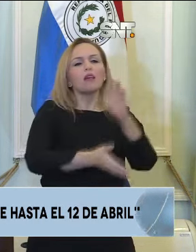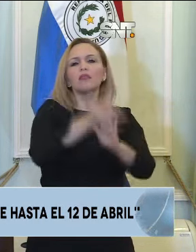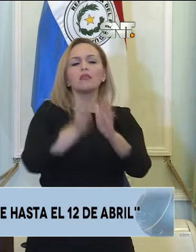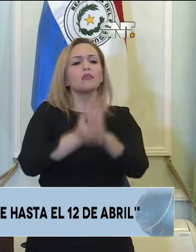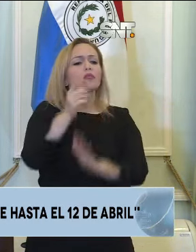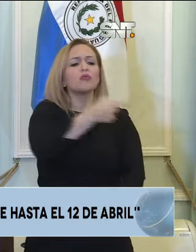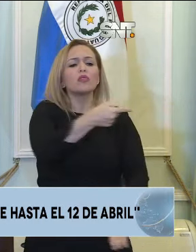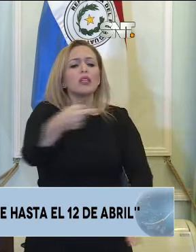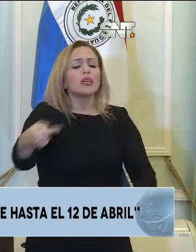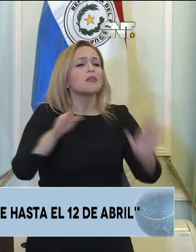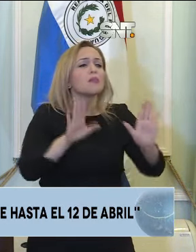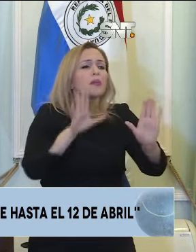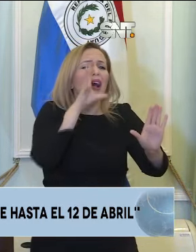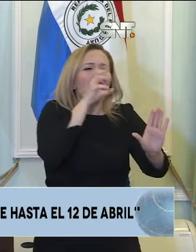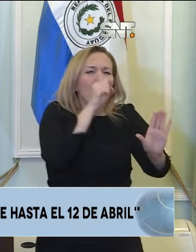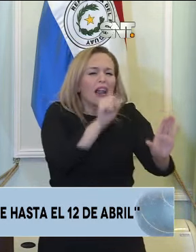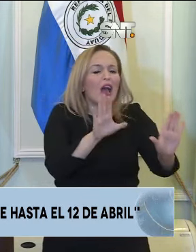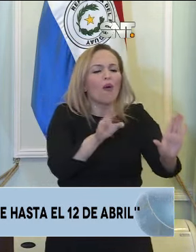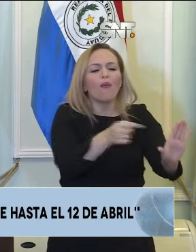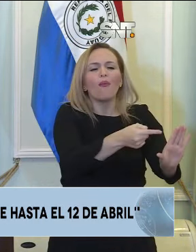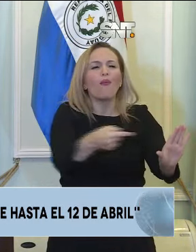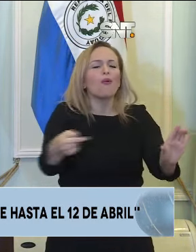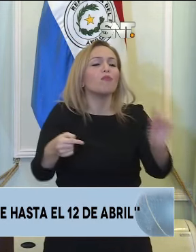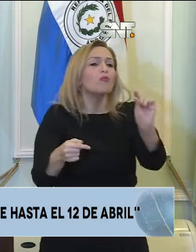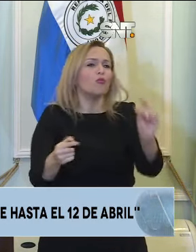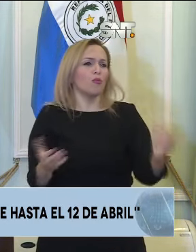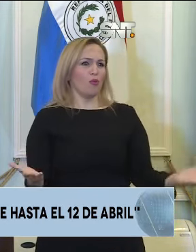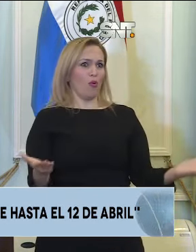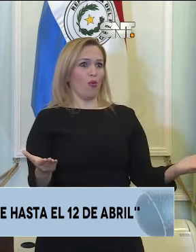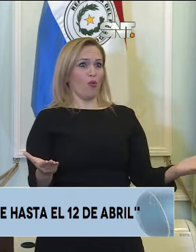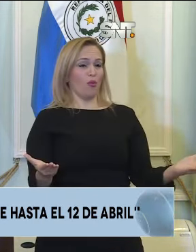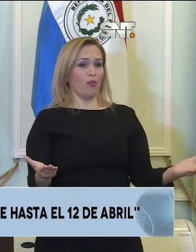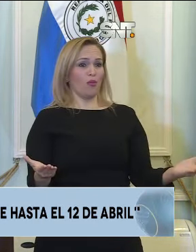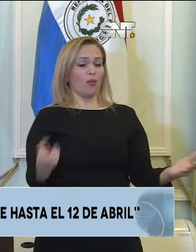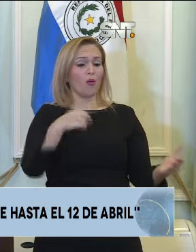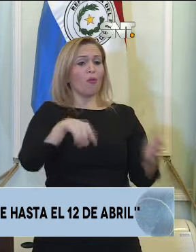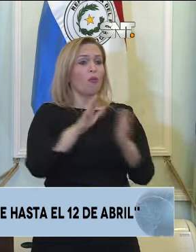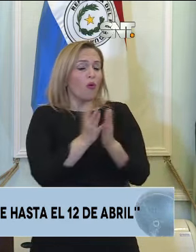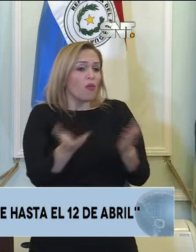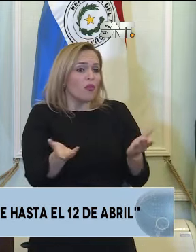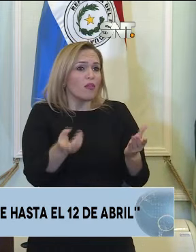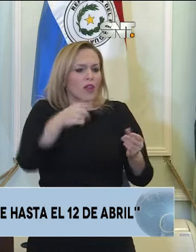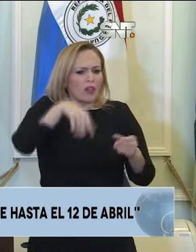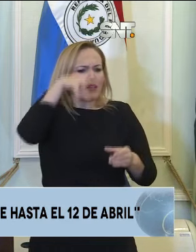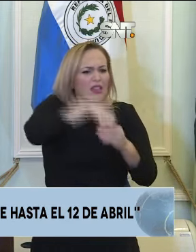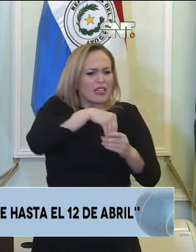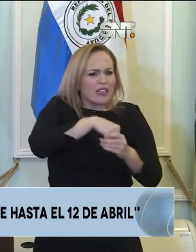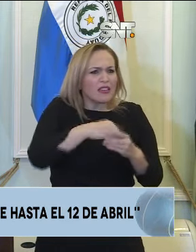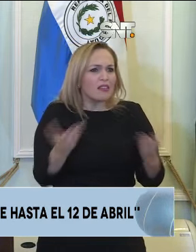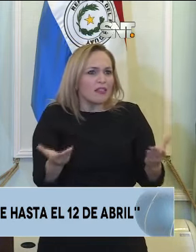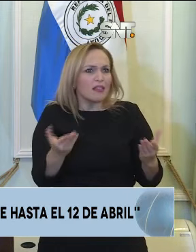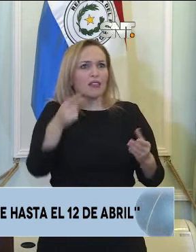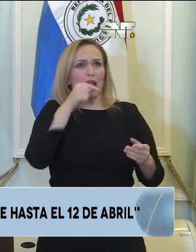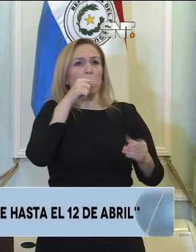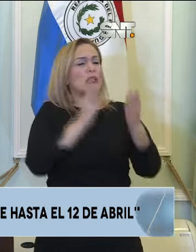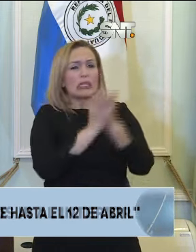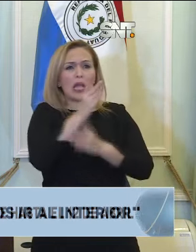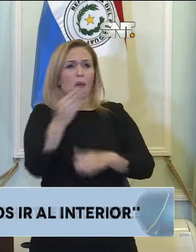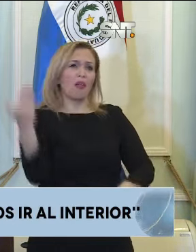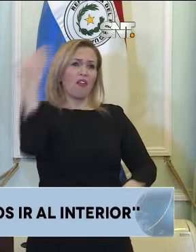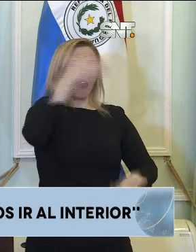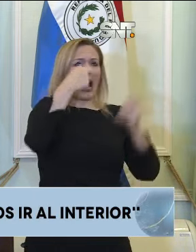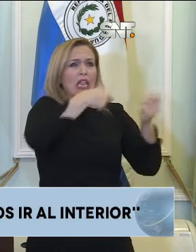una semana más, una semana menos, no pasa nada. Porque además de comérseles los alimentos al pariente pobre del interior, encima